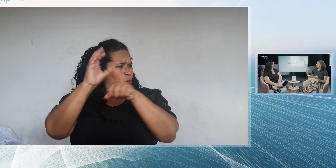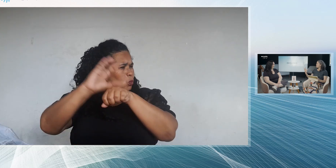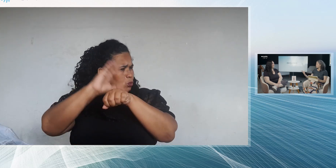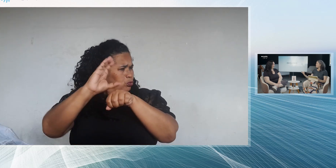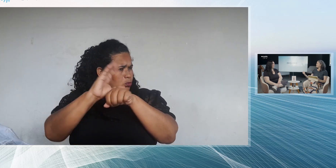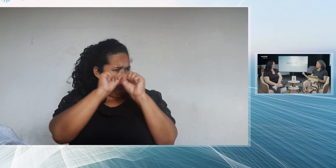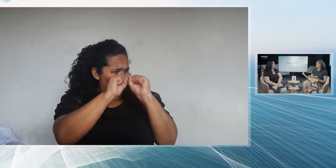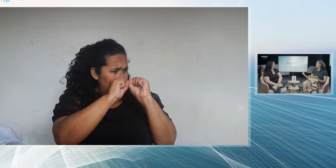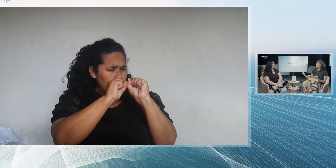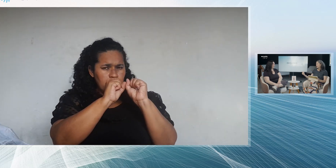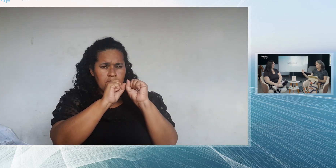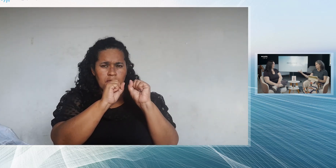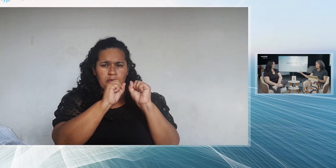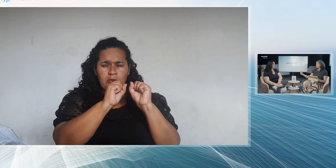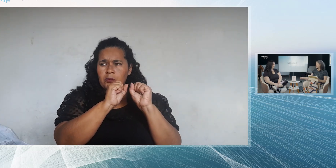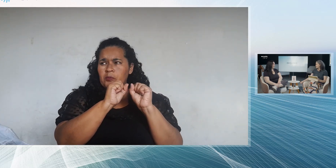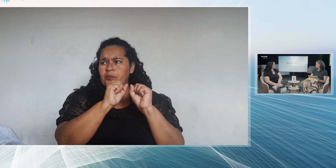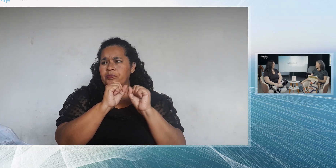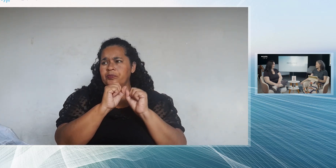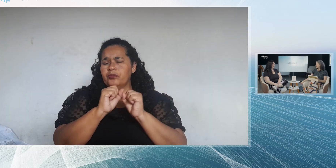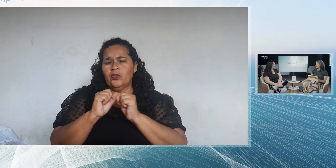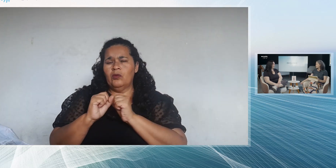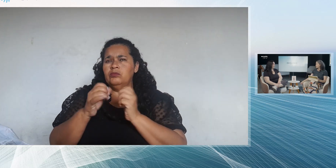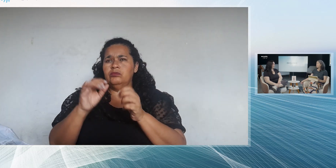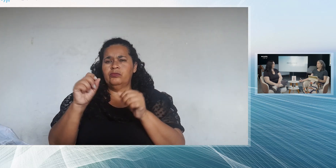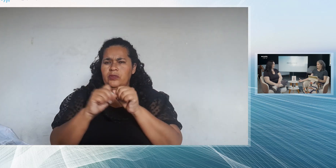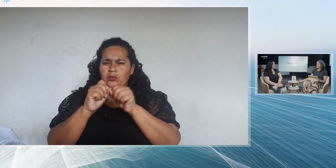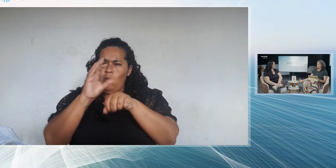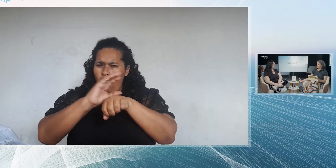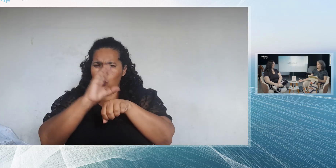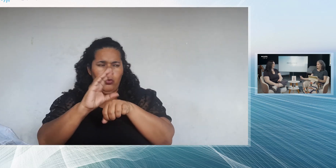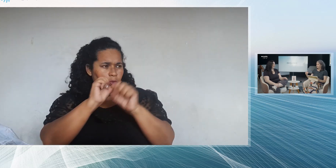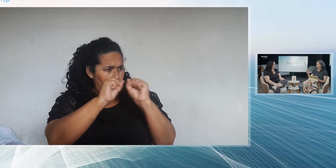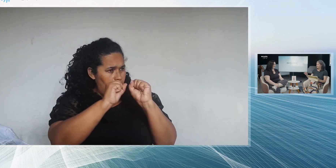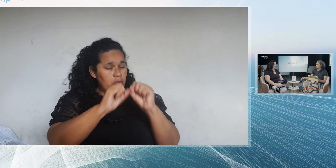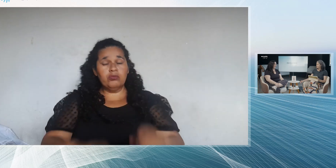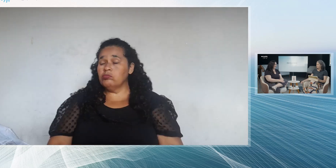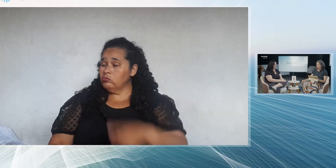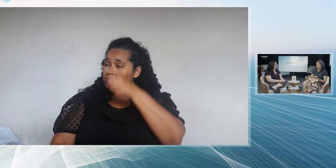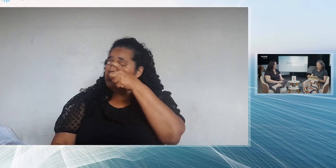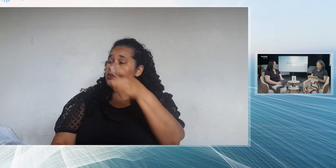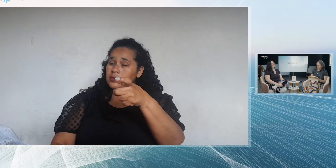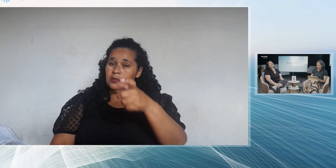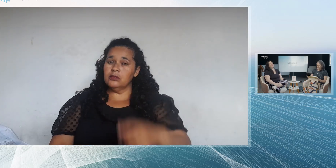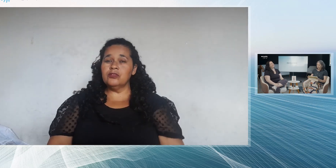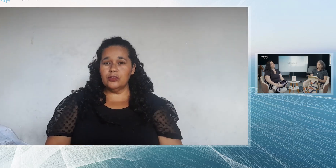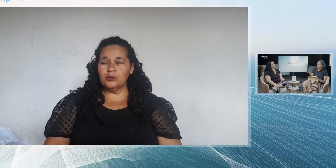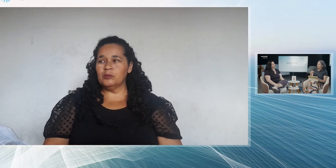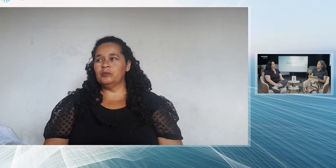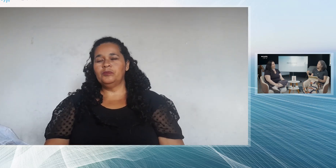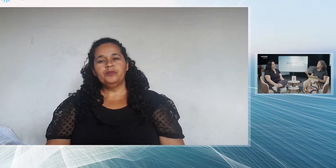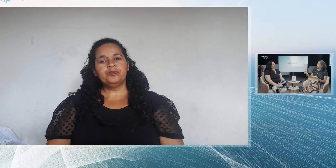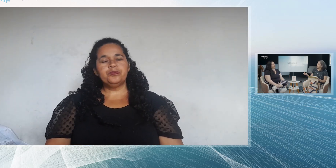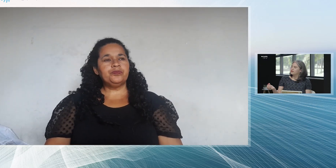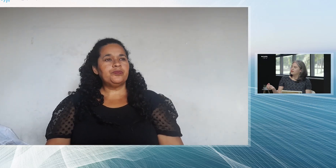atuar. aplicar, por exemplo, uma avaliação neuropsicológica. Sim. Interessante isso, eu não sabia disso. E assim,